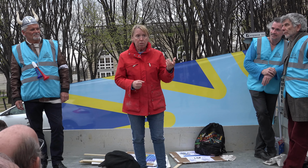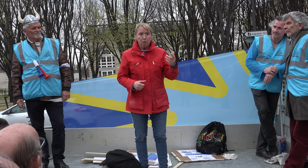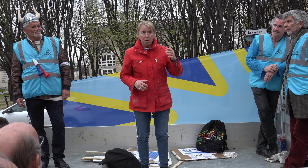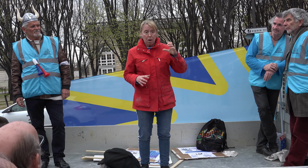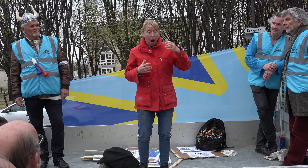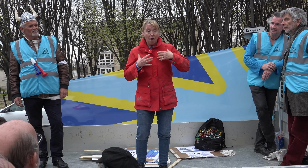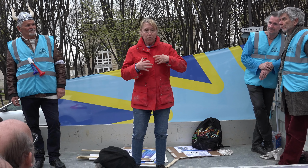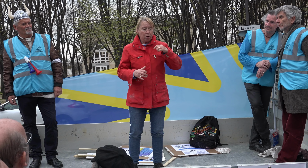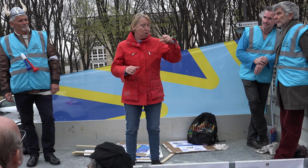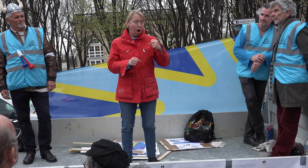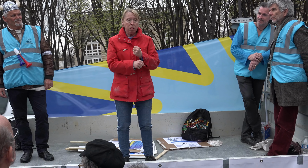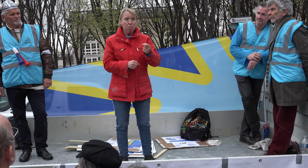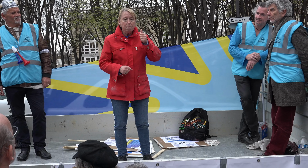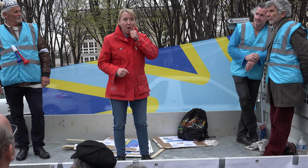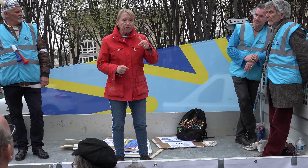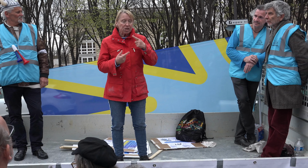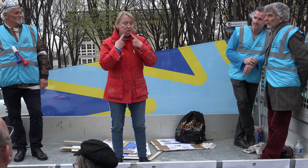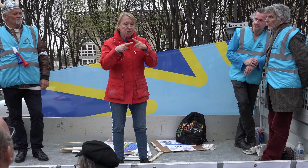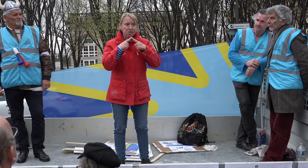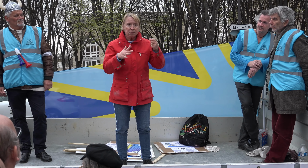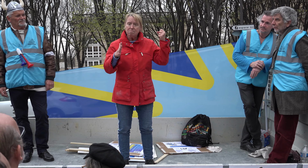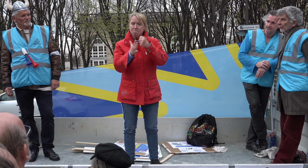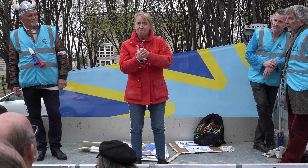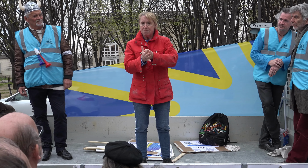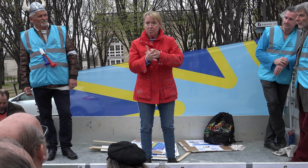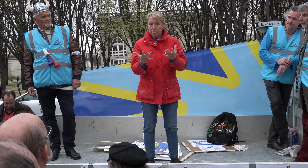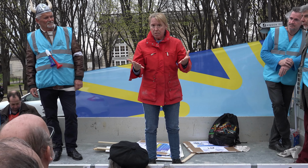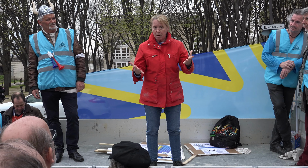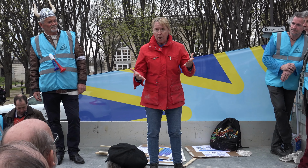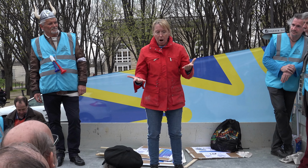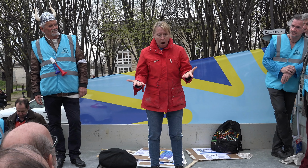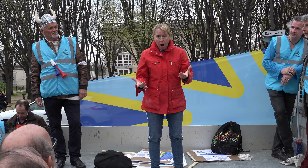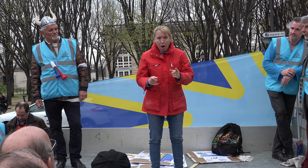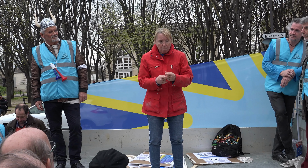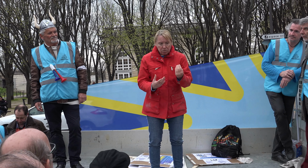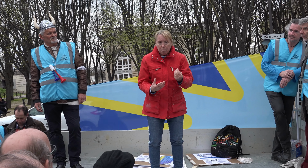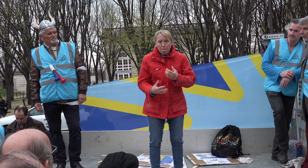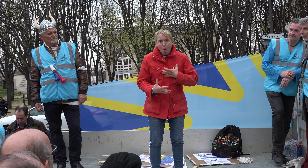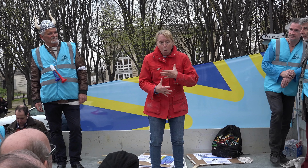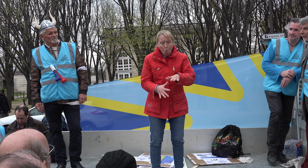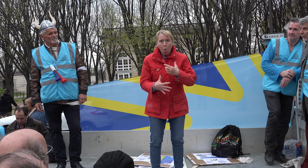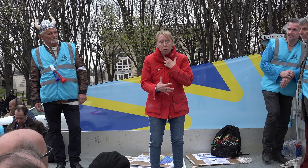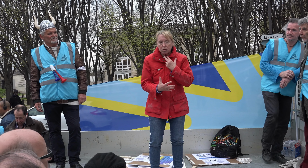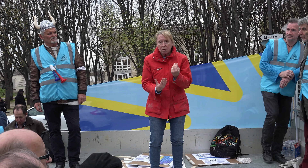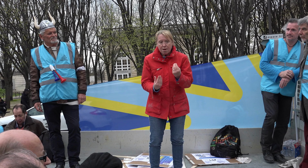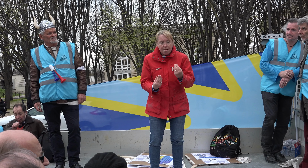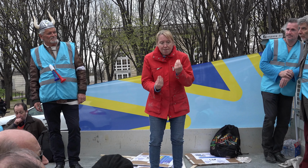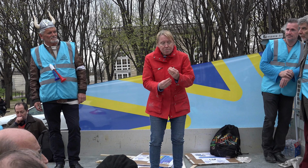Et nous avons donc porté plainte auprès du tribunal et nous avons gagné. Nous avons, l'avocat nous a